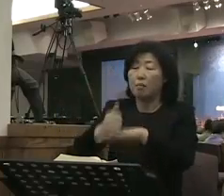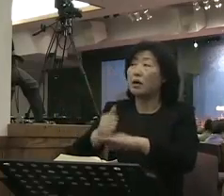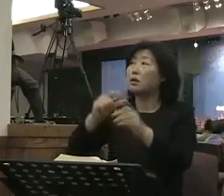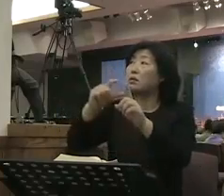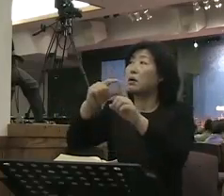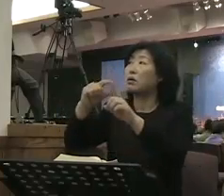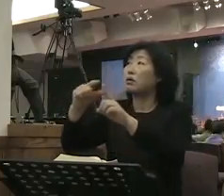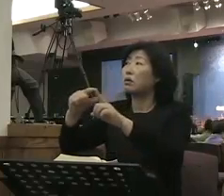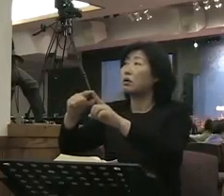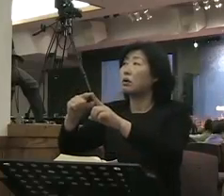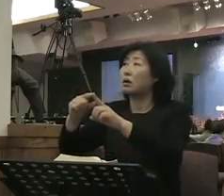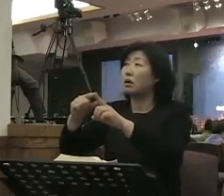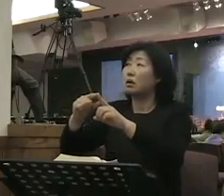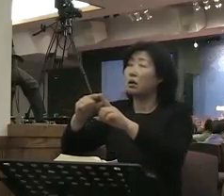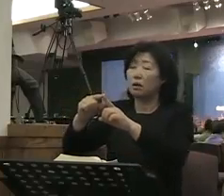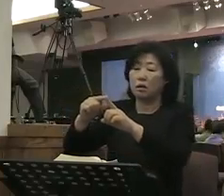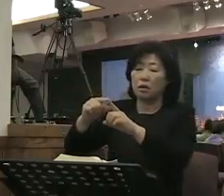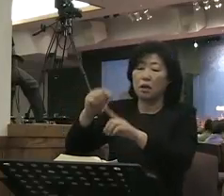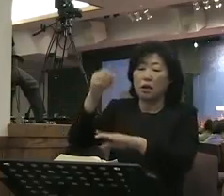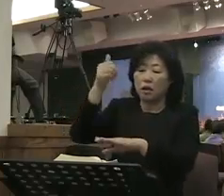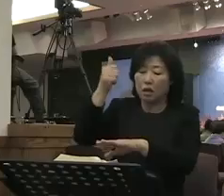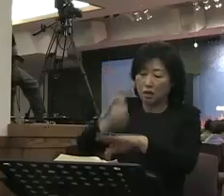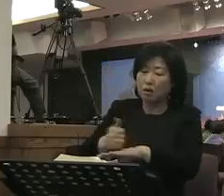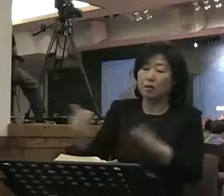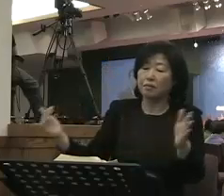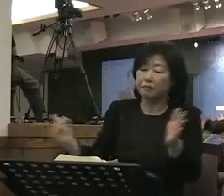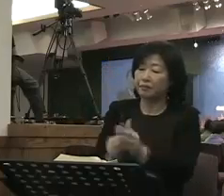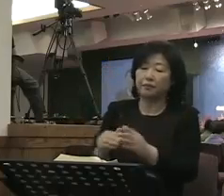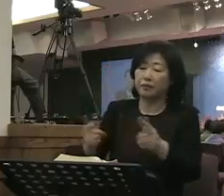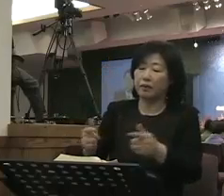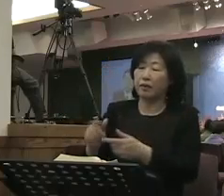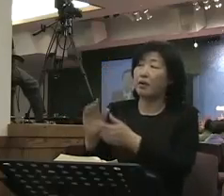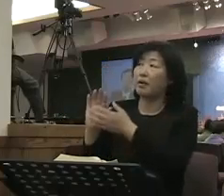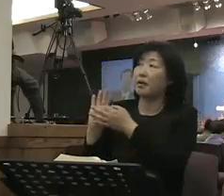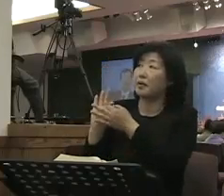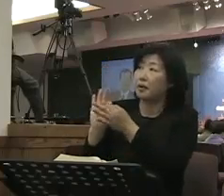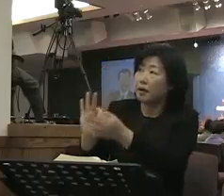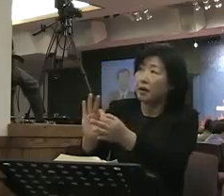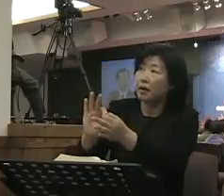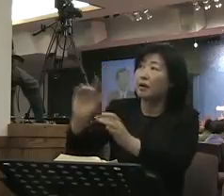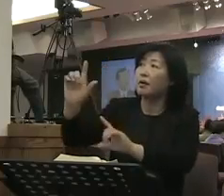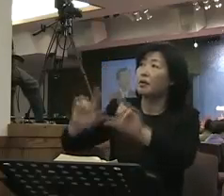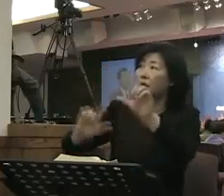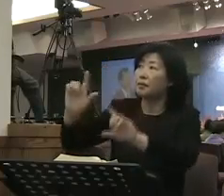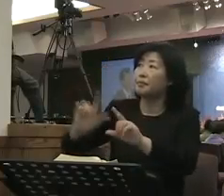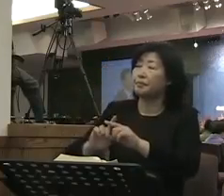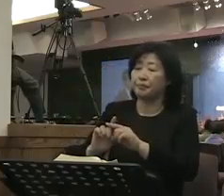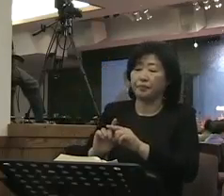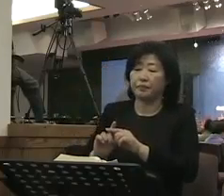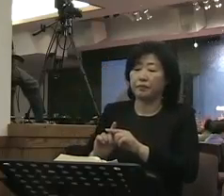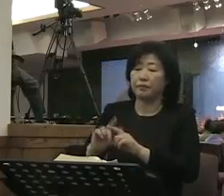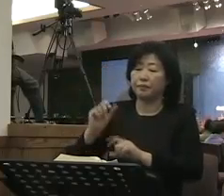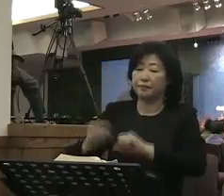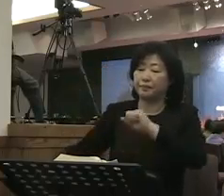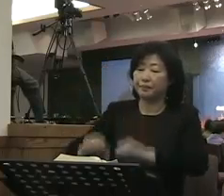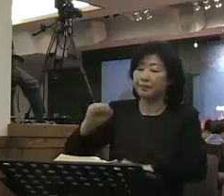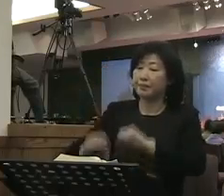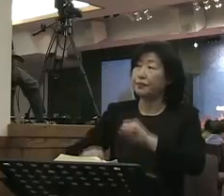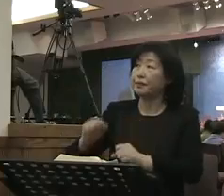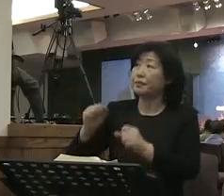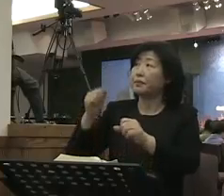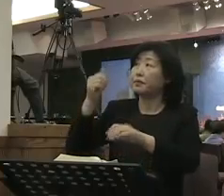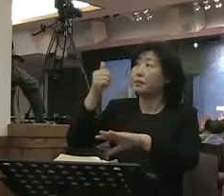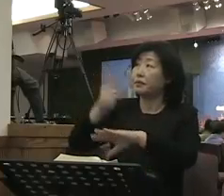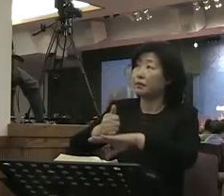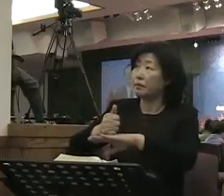점으로 끝나지 않습니다. 결론으로 끝나지 않습니다. 진행되는 모습으로, 액션으로 결론을 맺습니다.